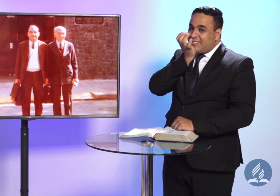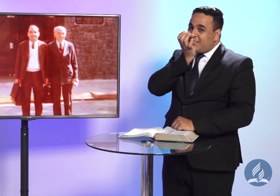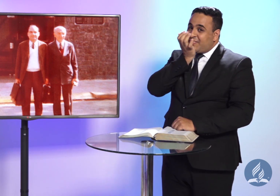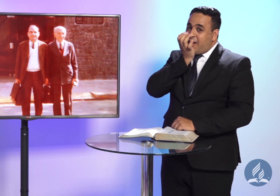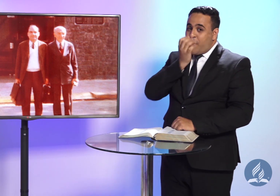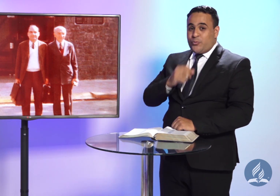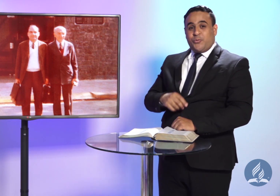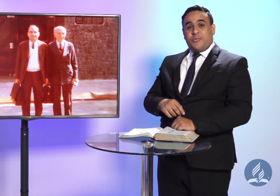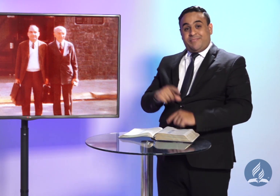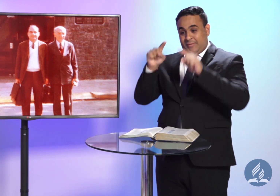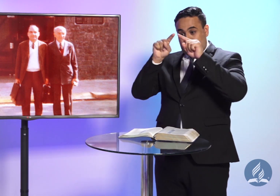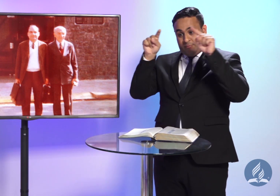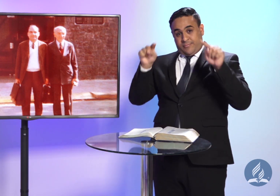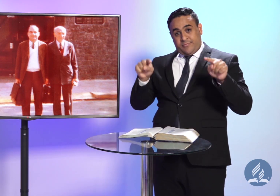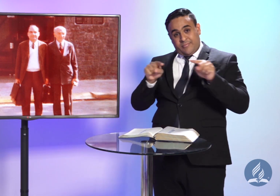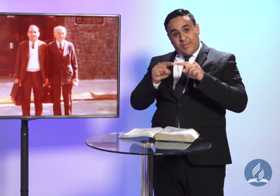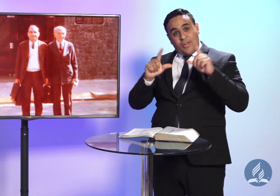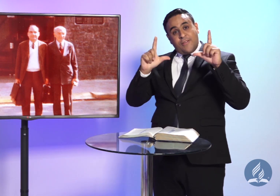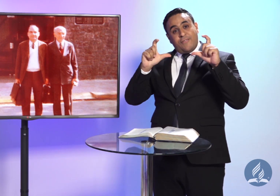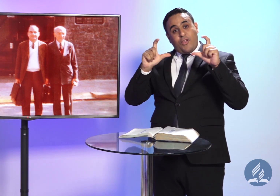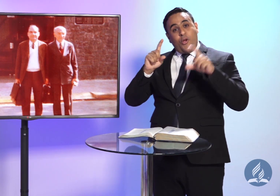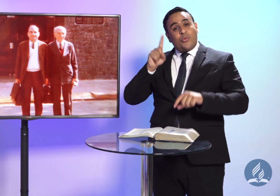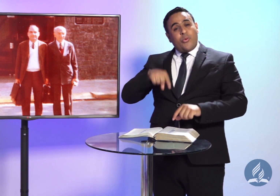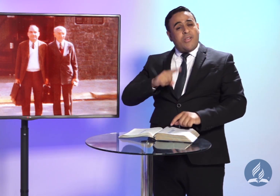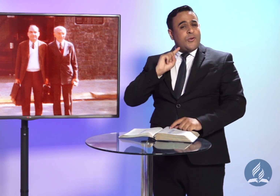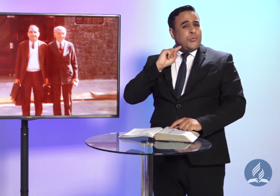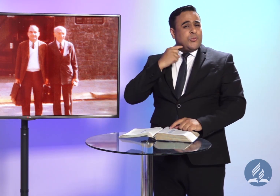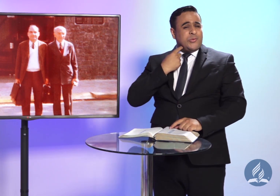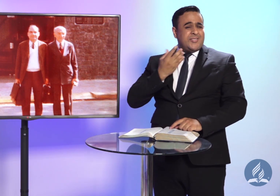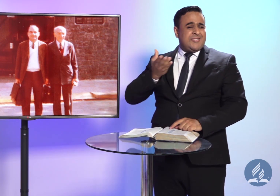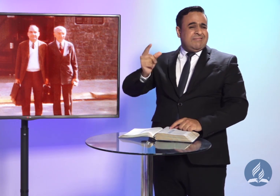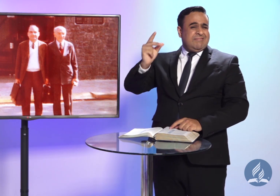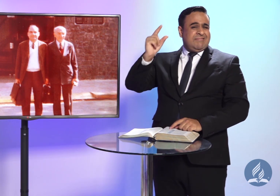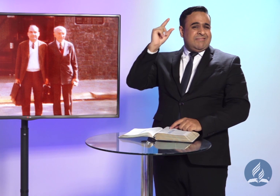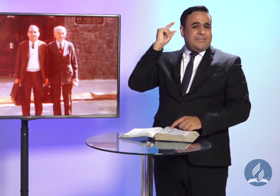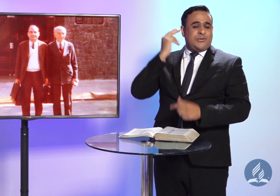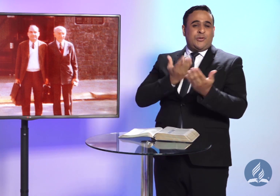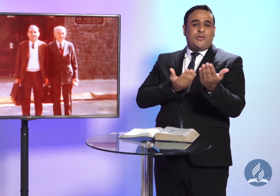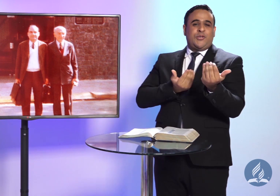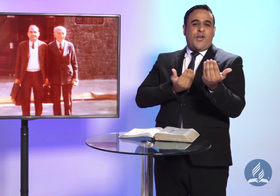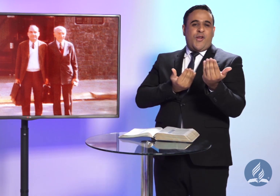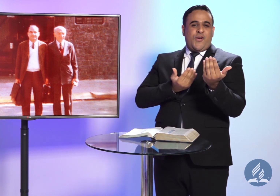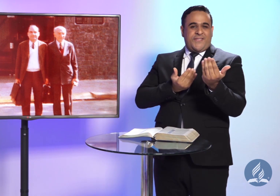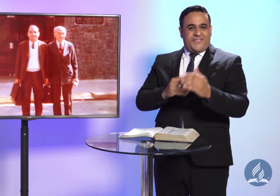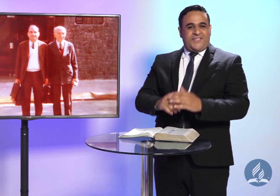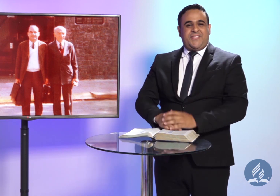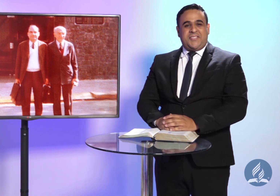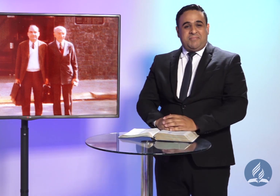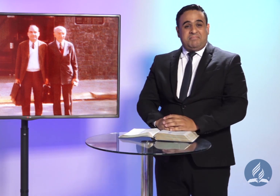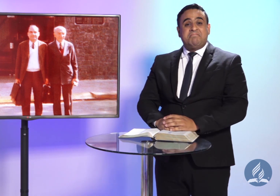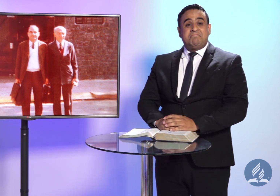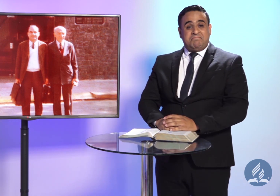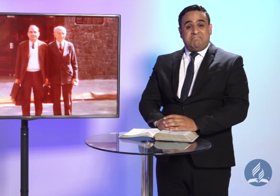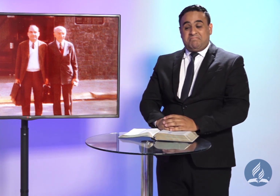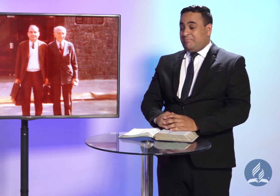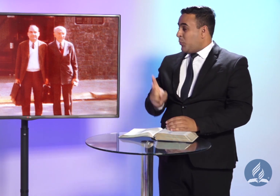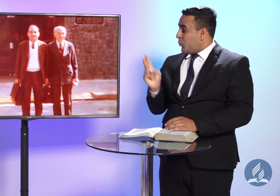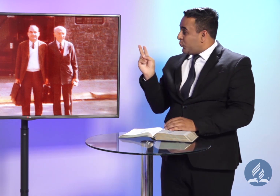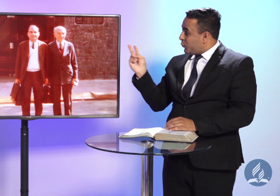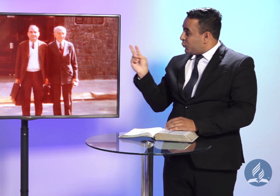jovem nessa época, e o Melito convenceu o Vivaldo de acompanhar ele, para entregar folhetos, para